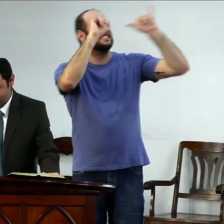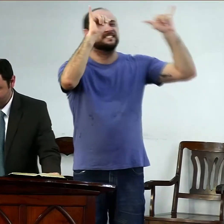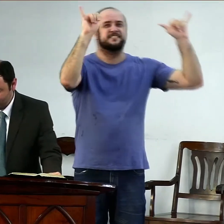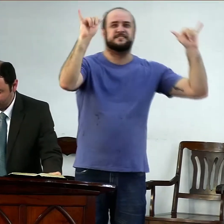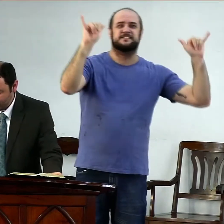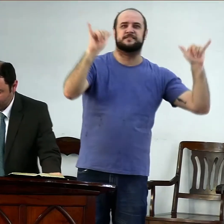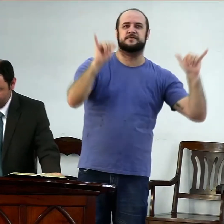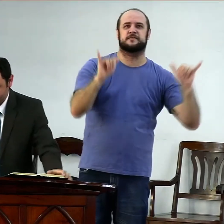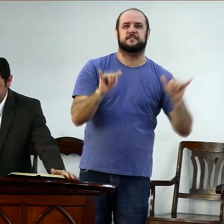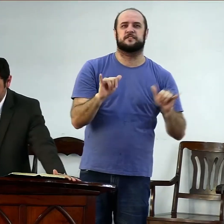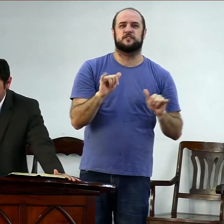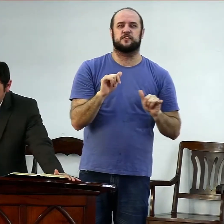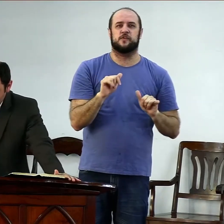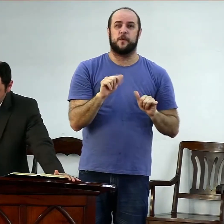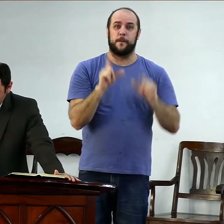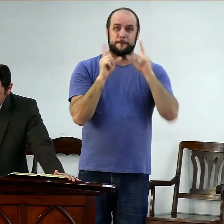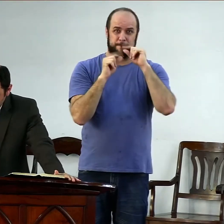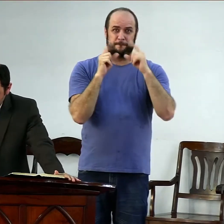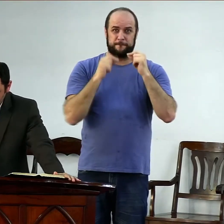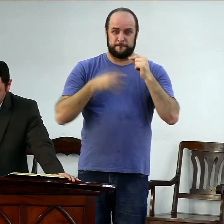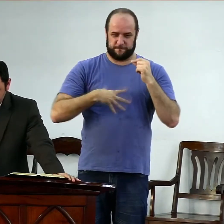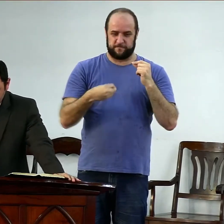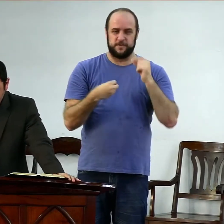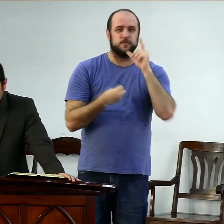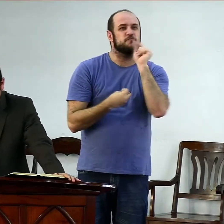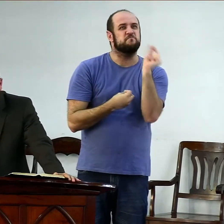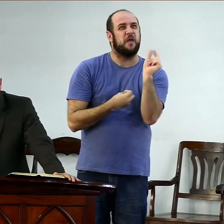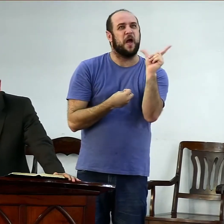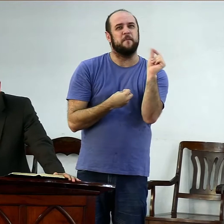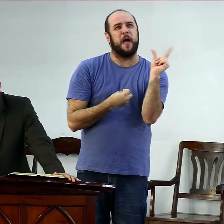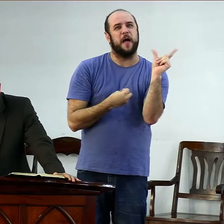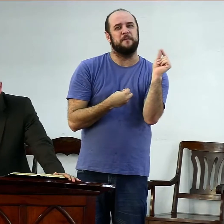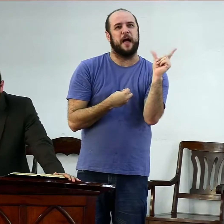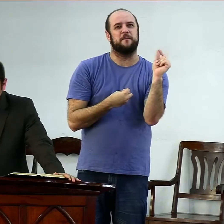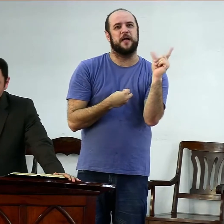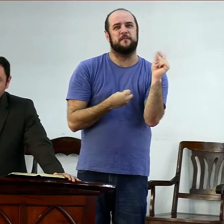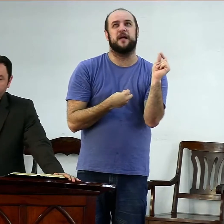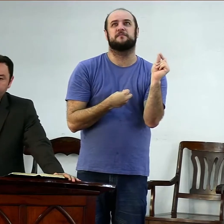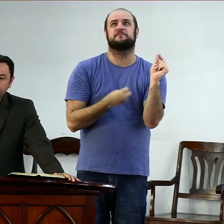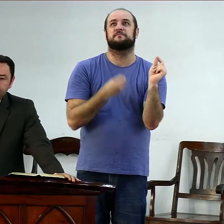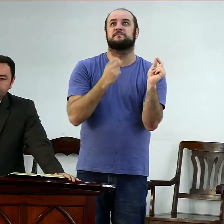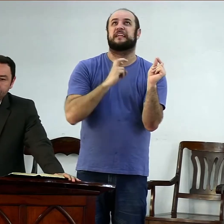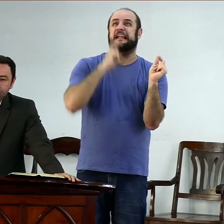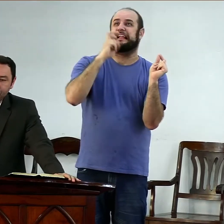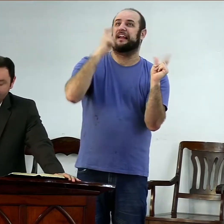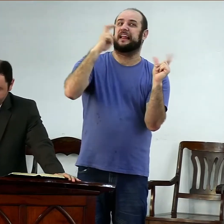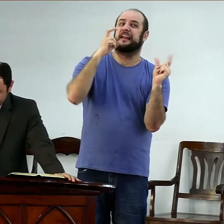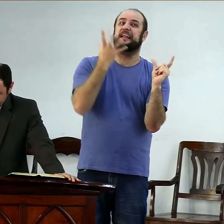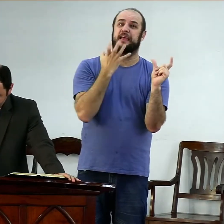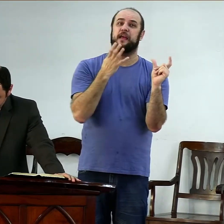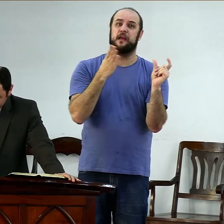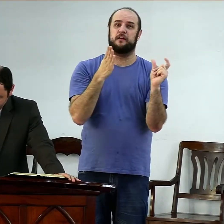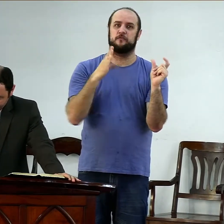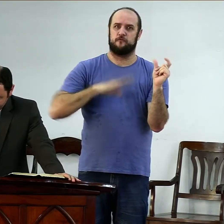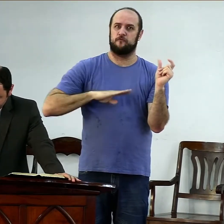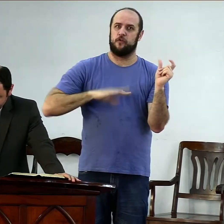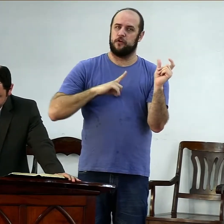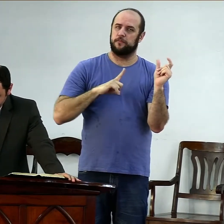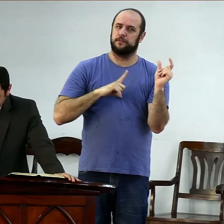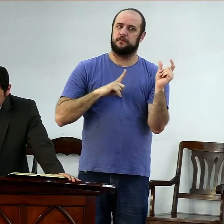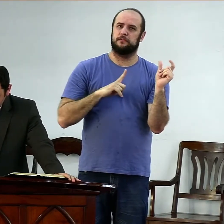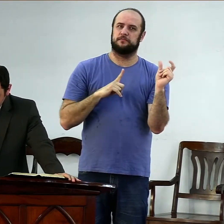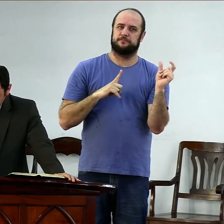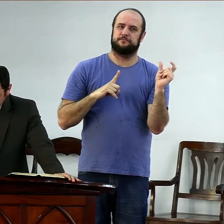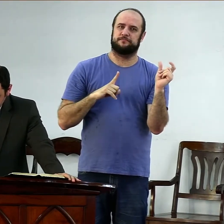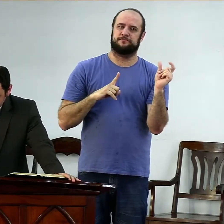alimento. Os filhotes de pássaros clamam para que Deus lhes mande comida. E Jesus